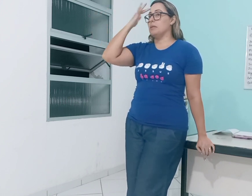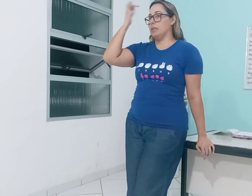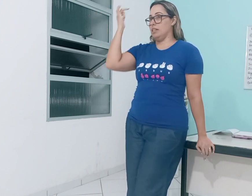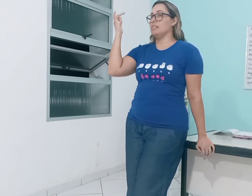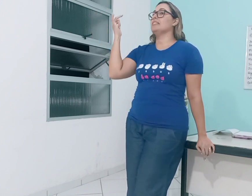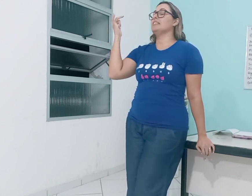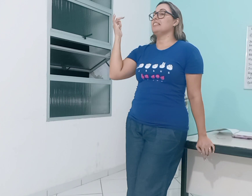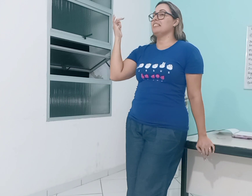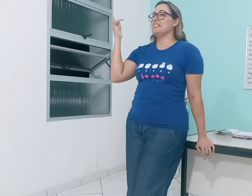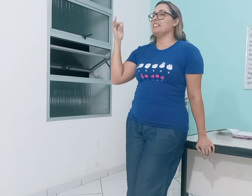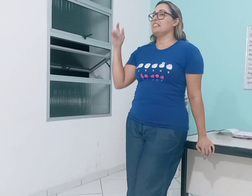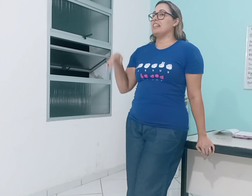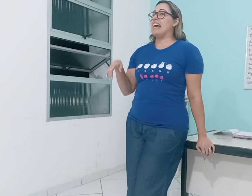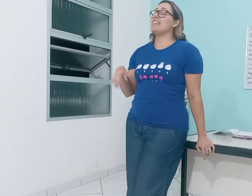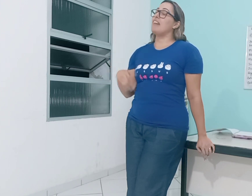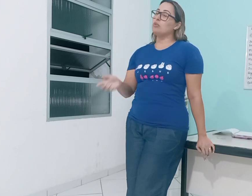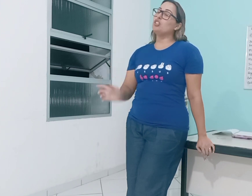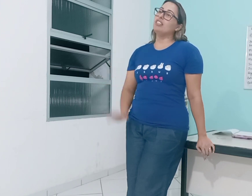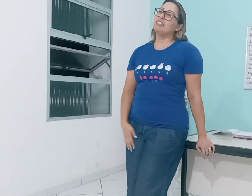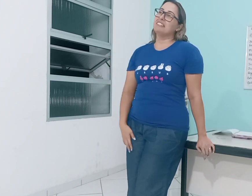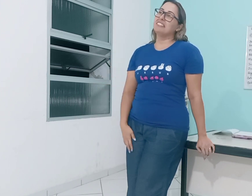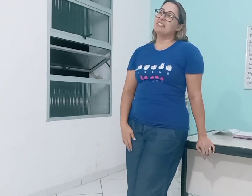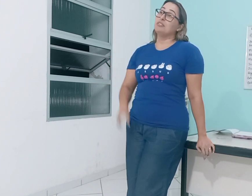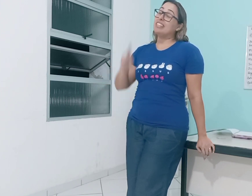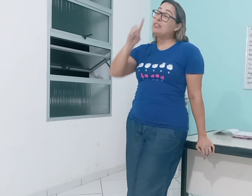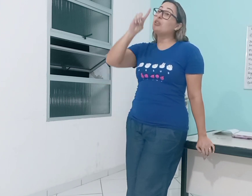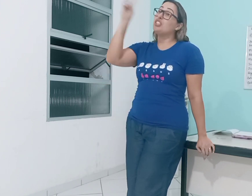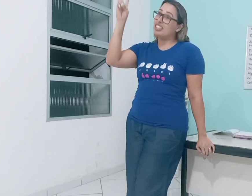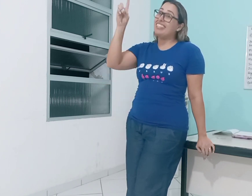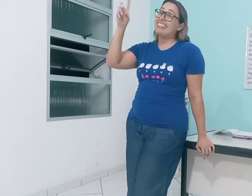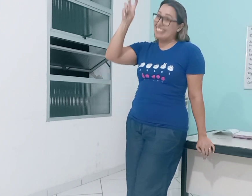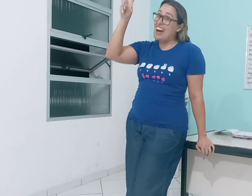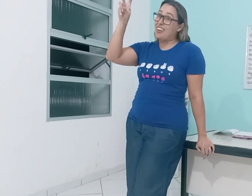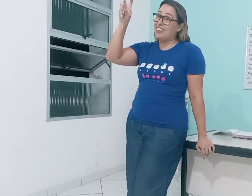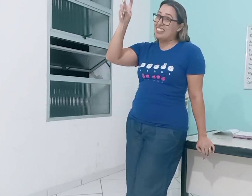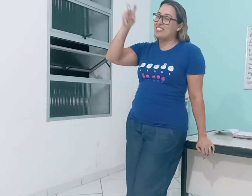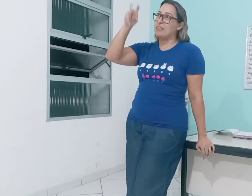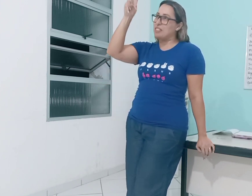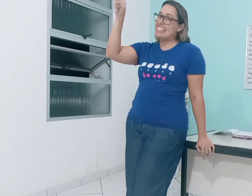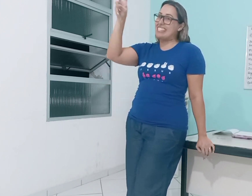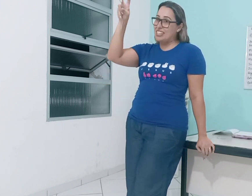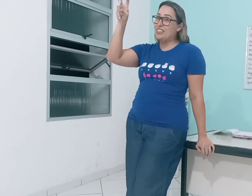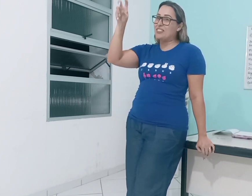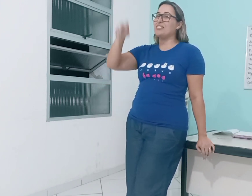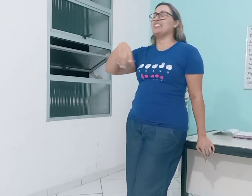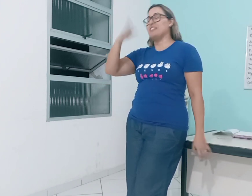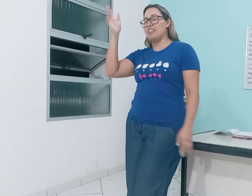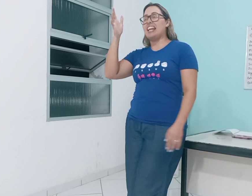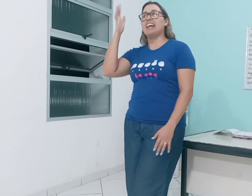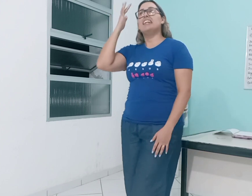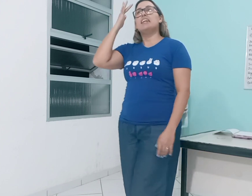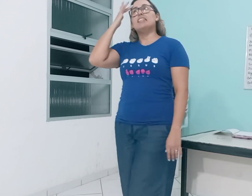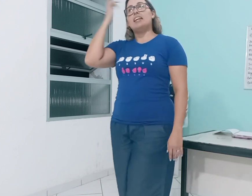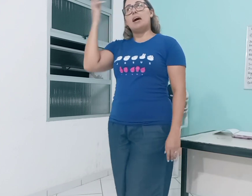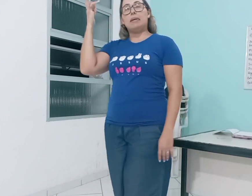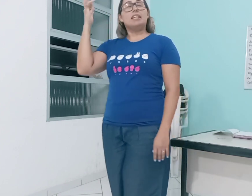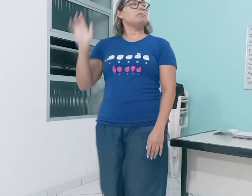amanhã. Depois. Aí você fala o dia. Bem no dia tal, né? Tipo dia 5, você vai falar. Amanhã.